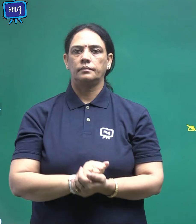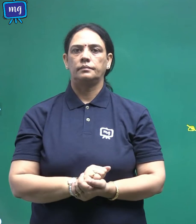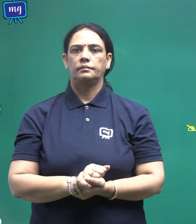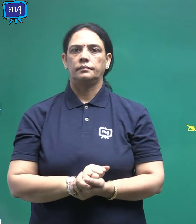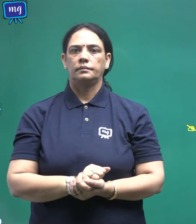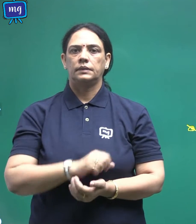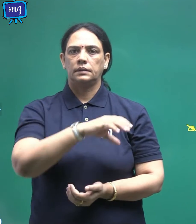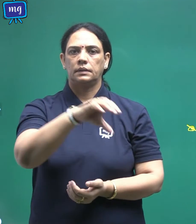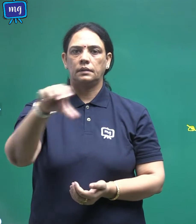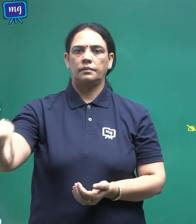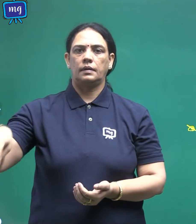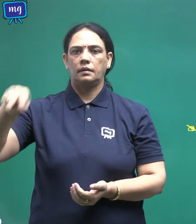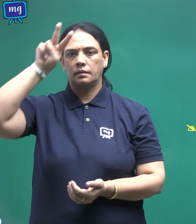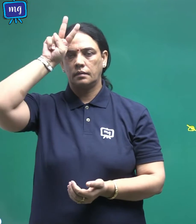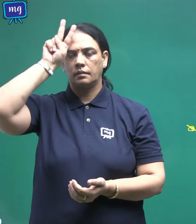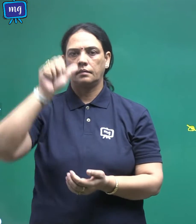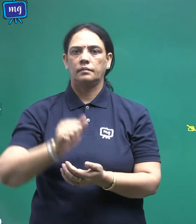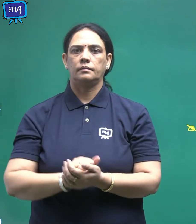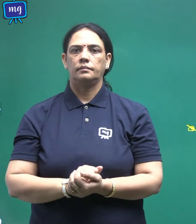क्षेत्रफल।